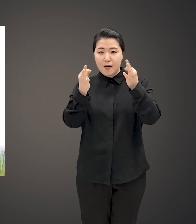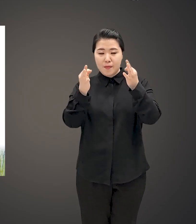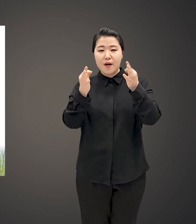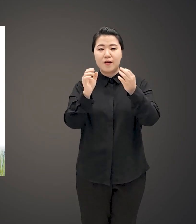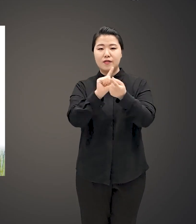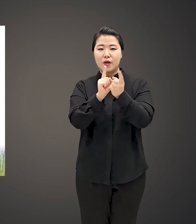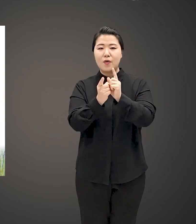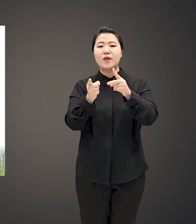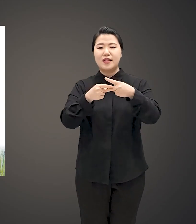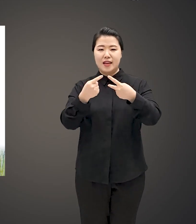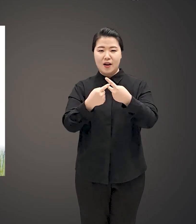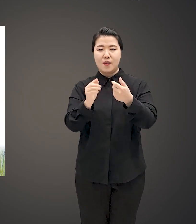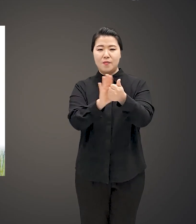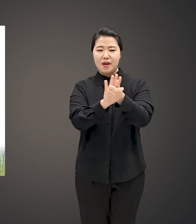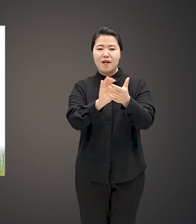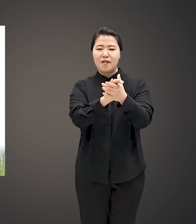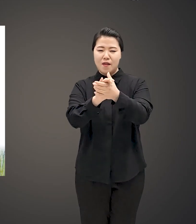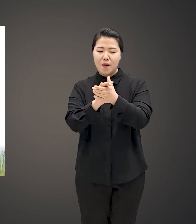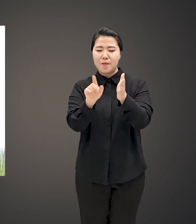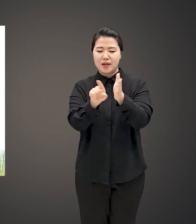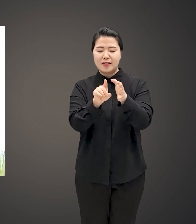관계는 더 많아질 거예요.